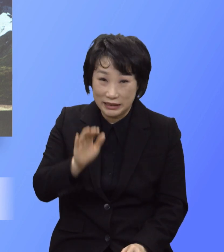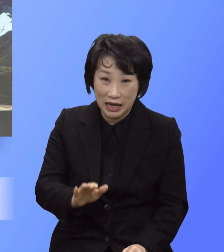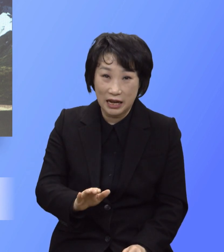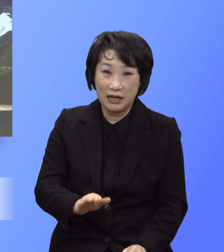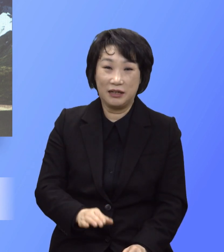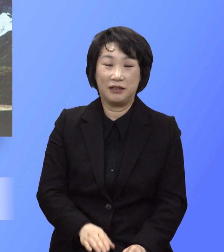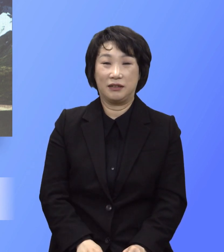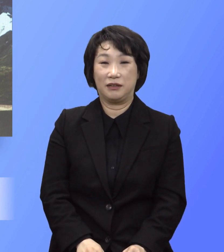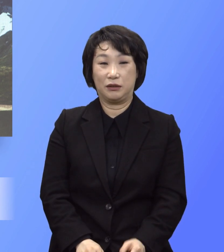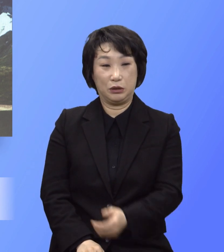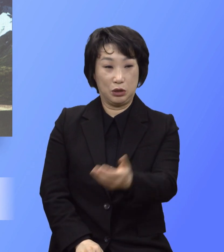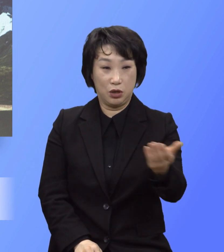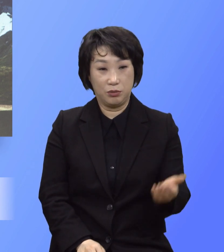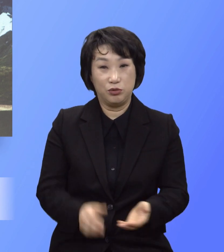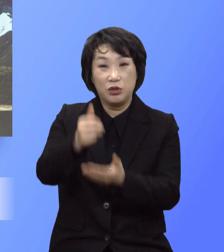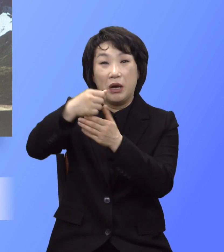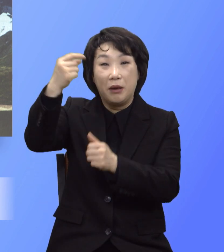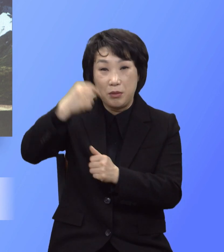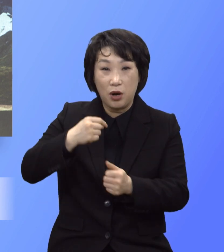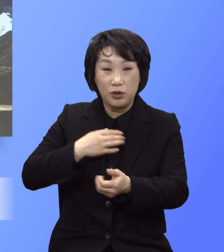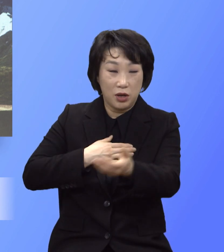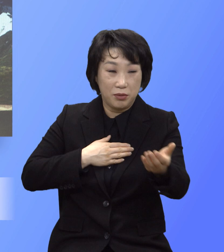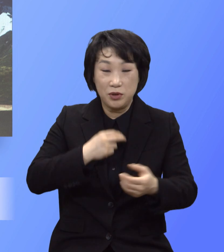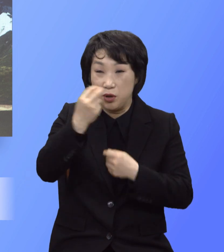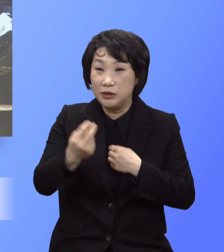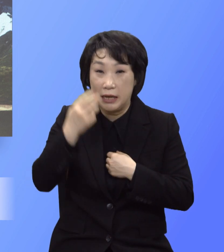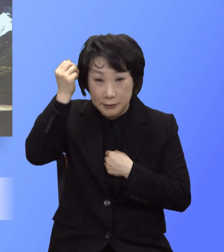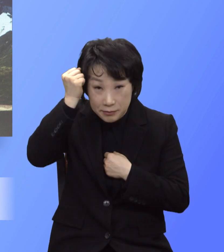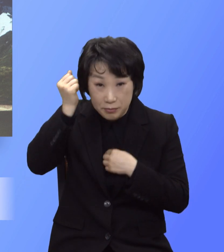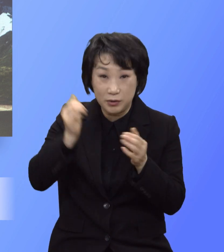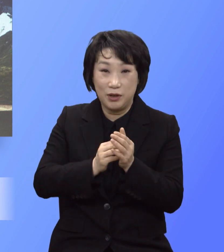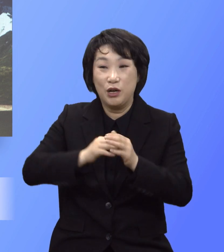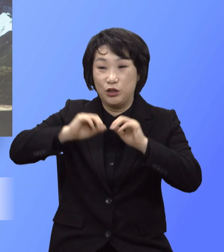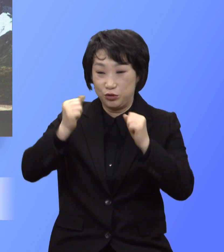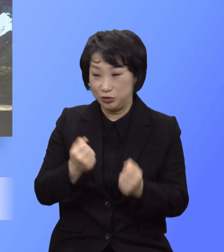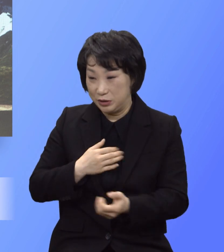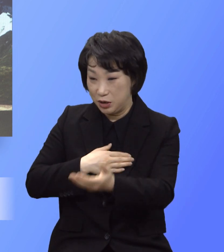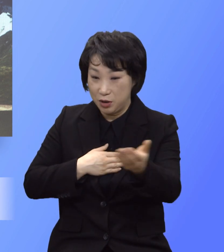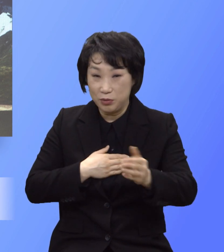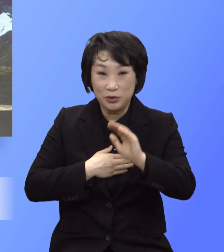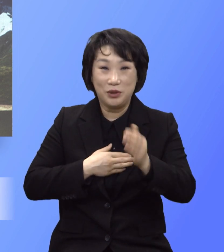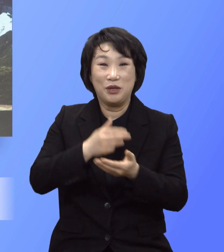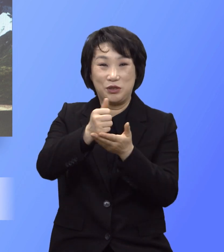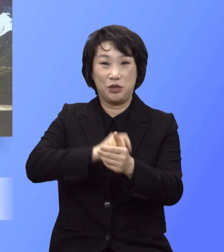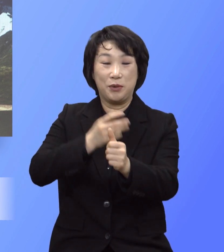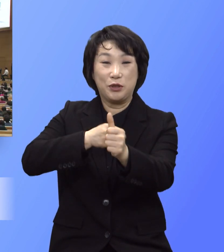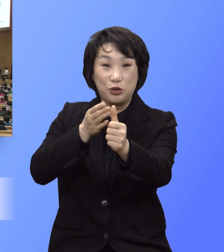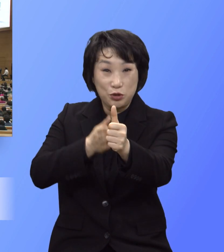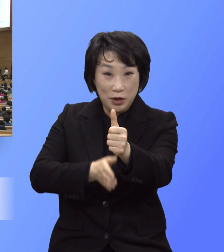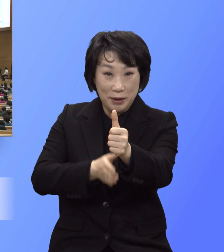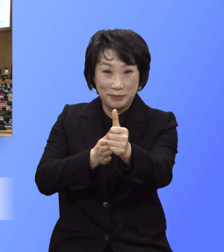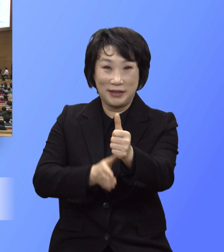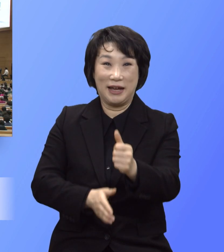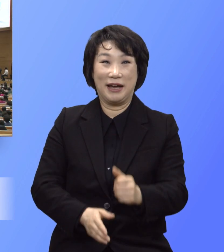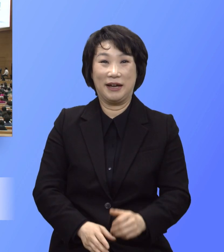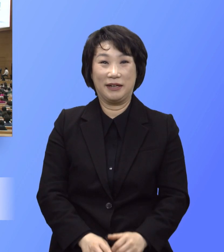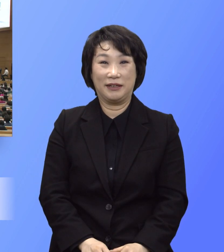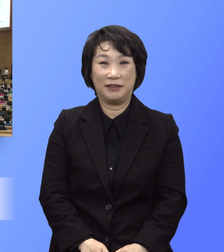말씀하셨습니다. 여러분, 주님의 명령을 영생으로 알고 순종하는 여러분들이기를 주님의 이름으로